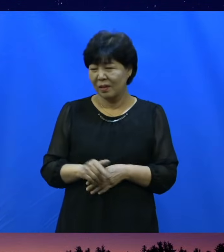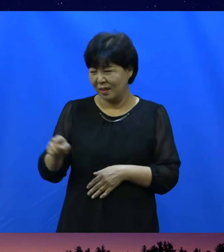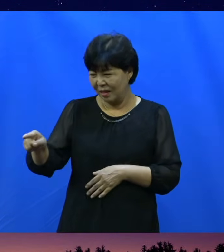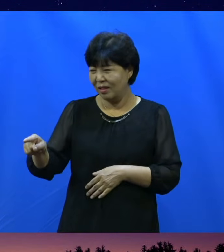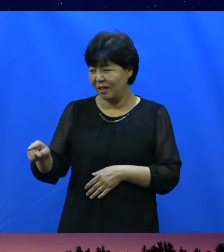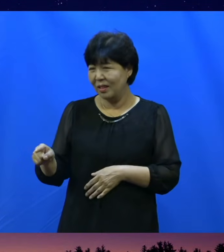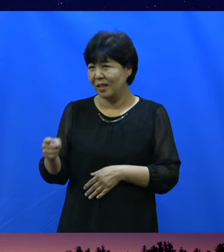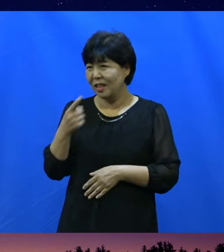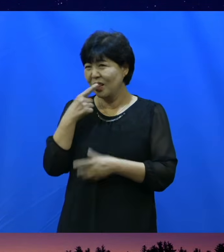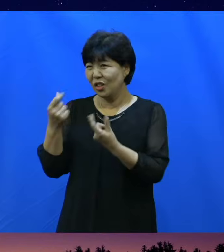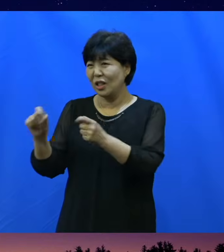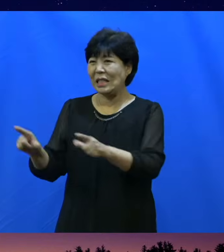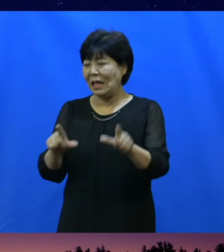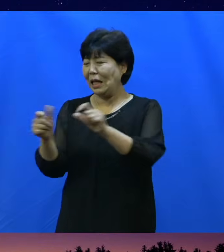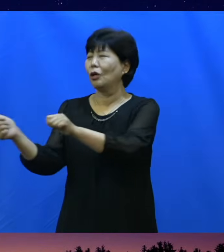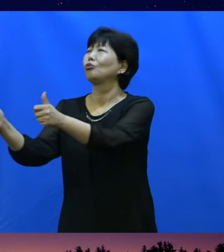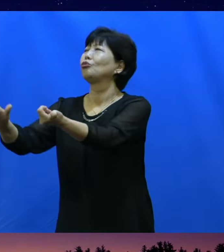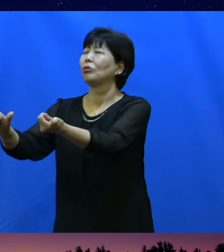살다가 죽을 거야.